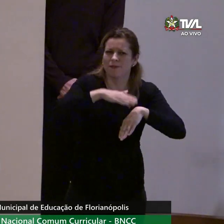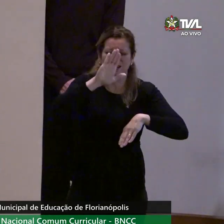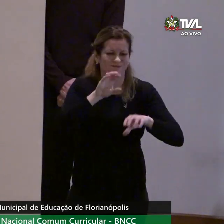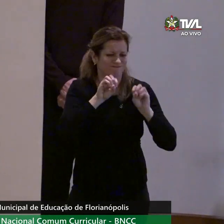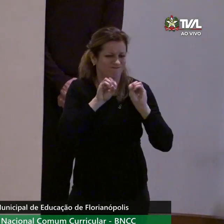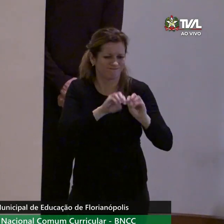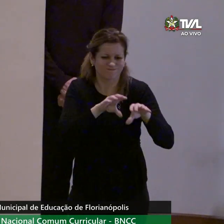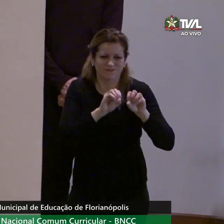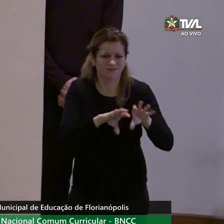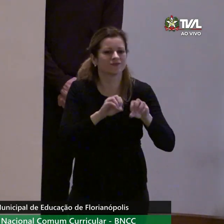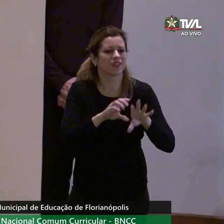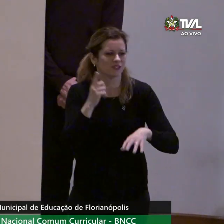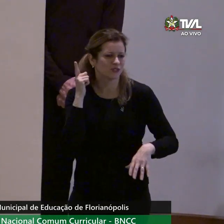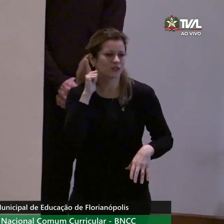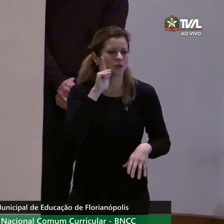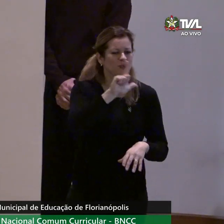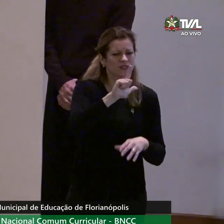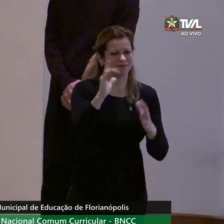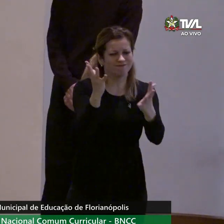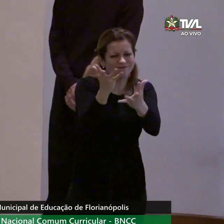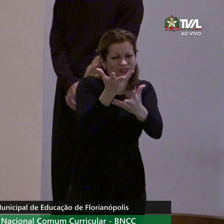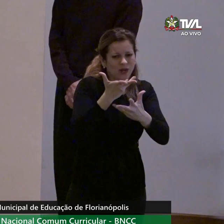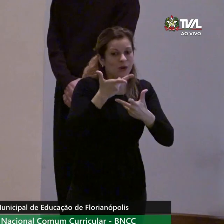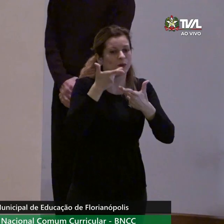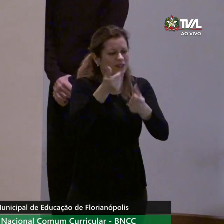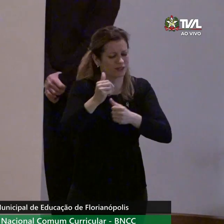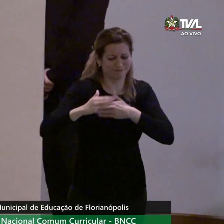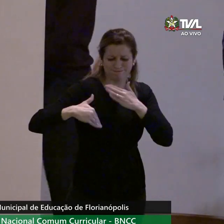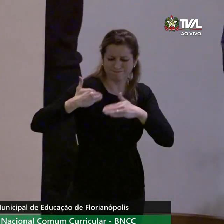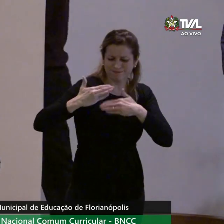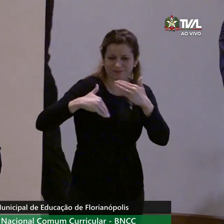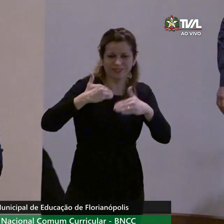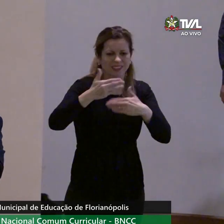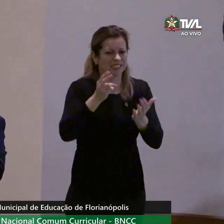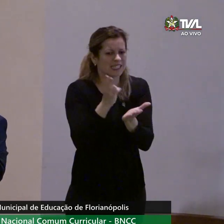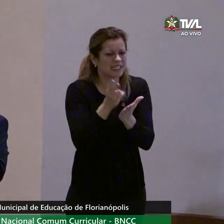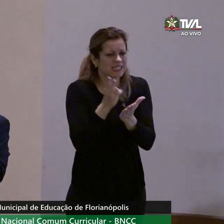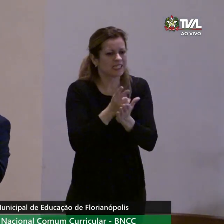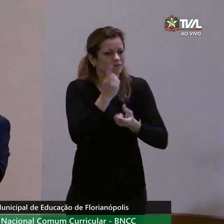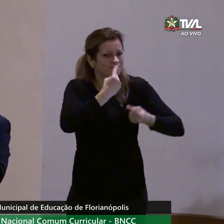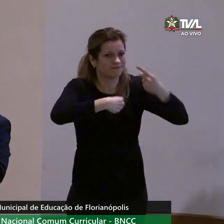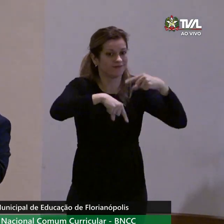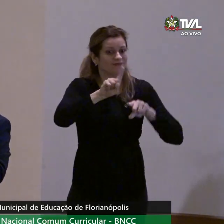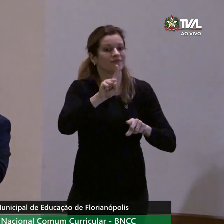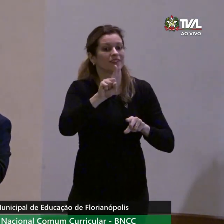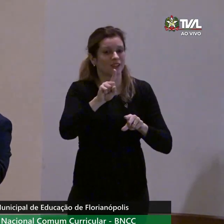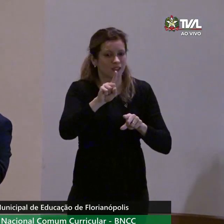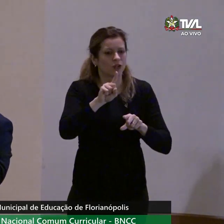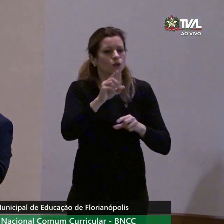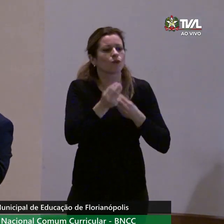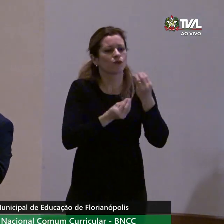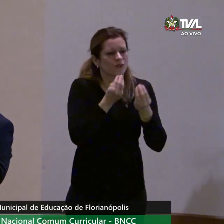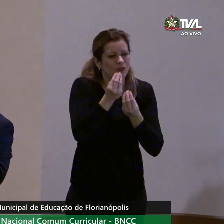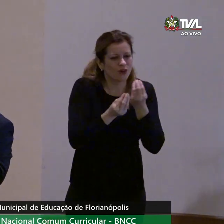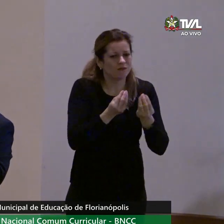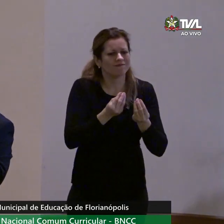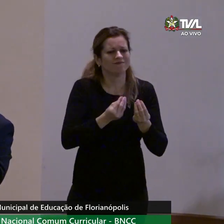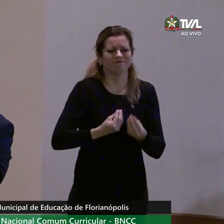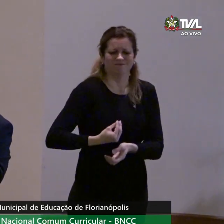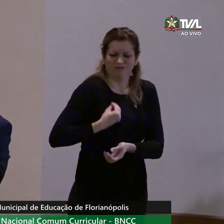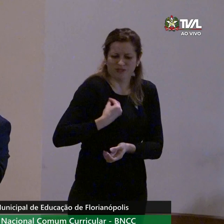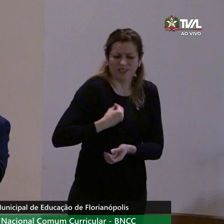EA educação a gente consegue melhorar a educação cada vez mais se a gente consegue obviamente viver a